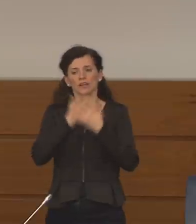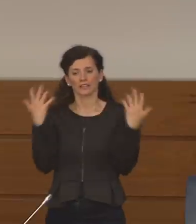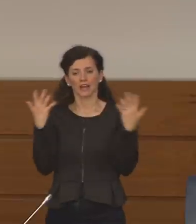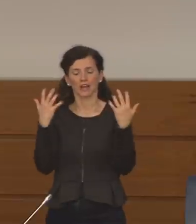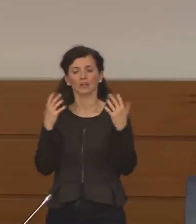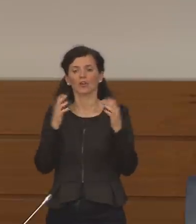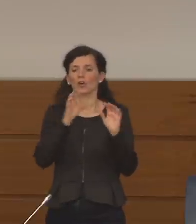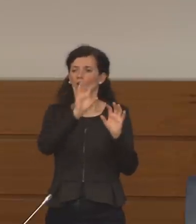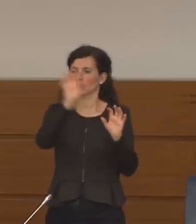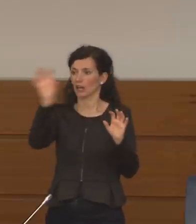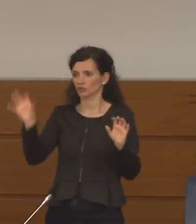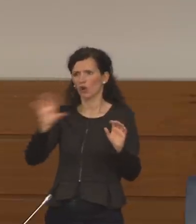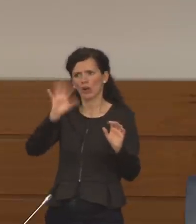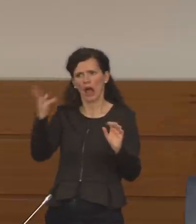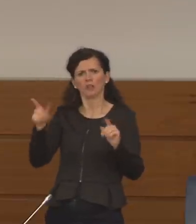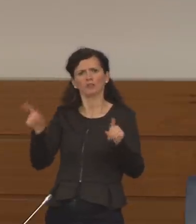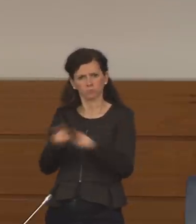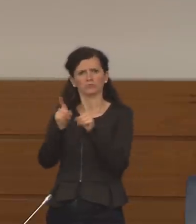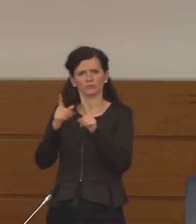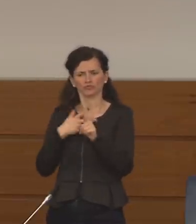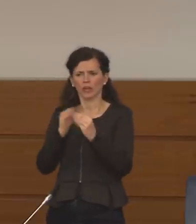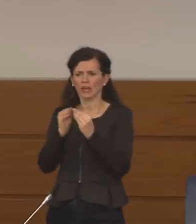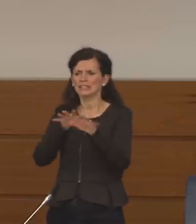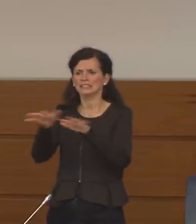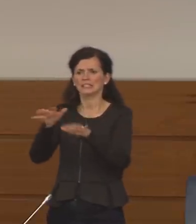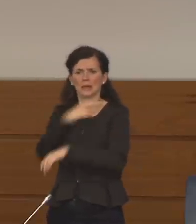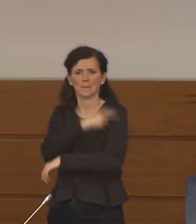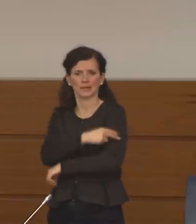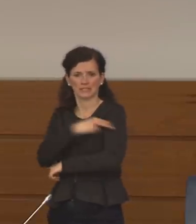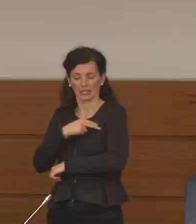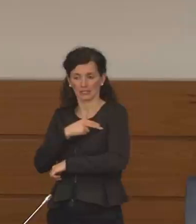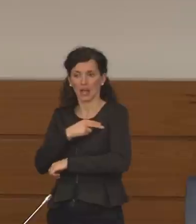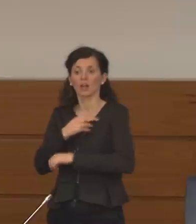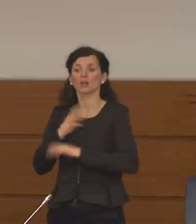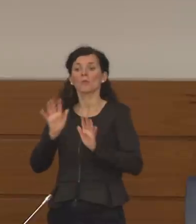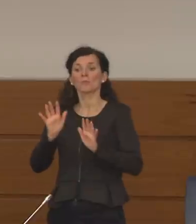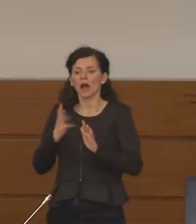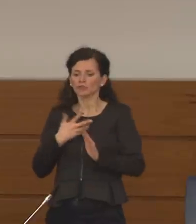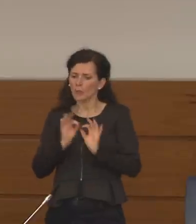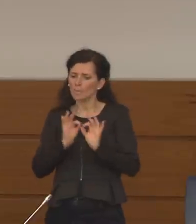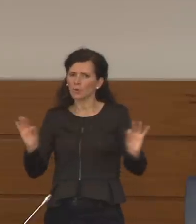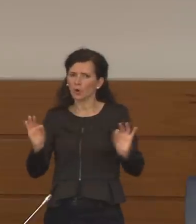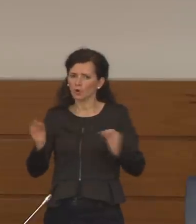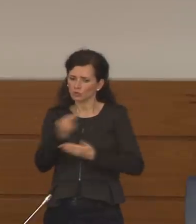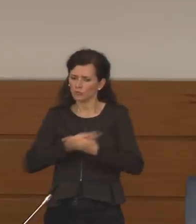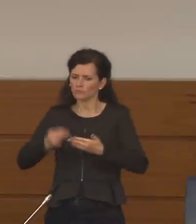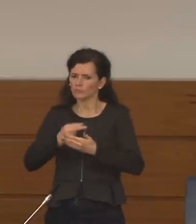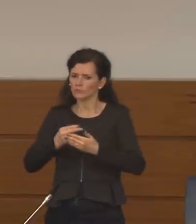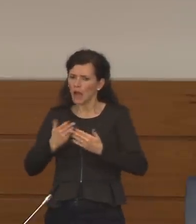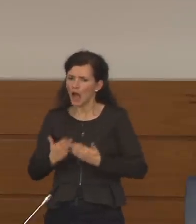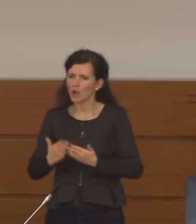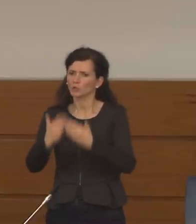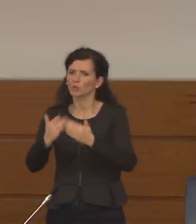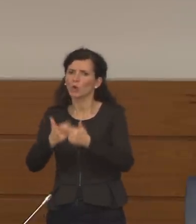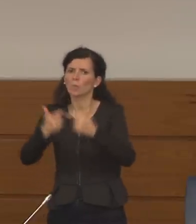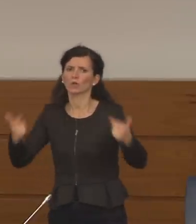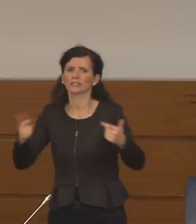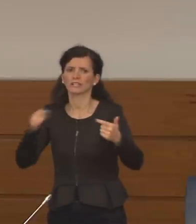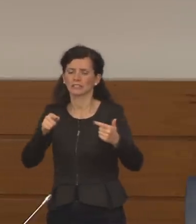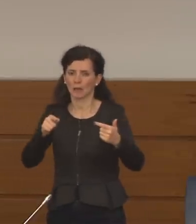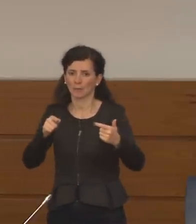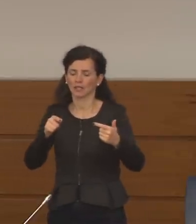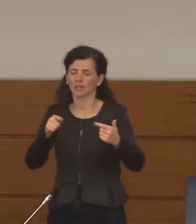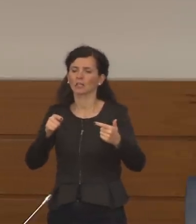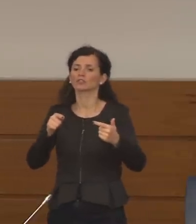sono attrezzate ma c'è in atto lo voglio ricordare quel piano di potenziamento straordinario delle terapie intensive